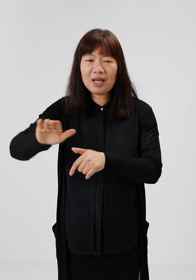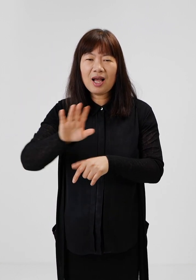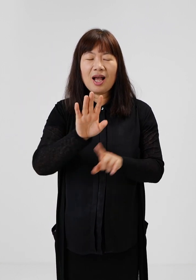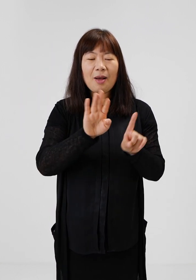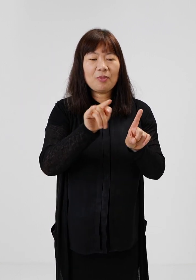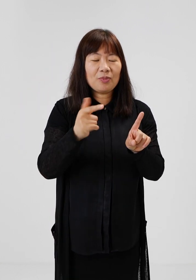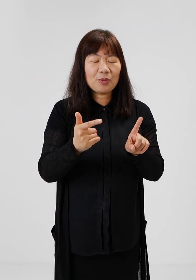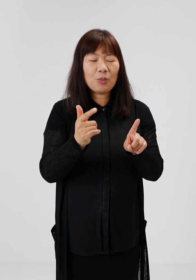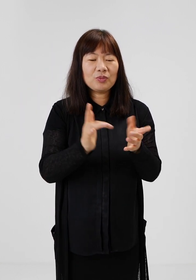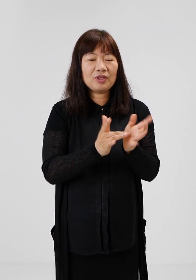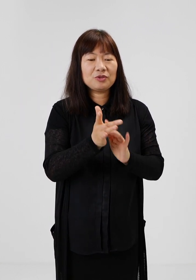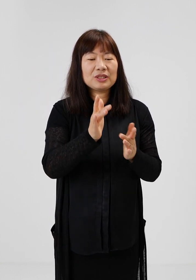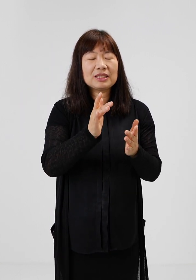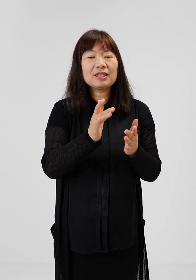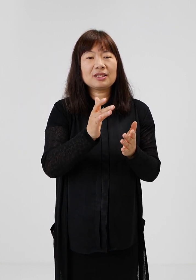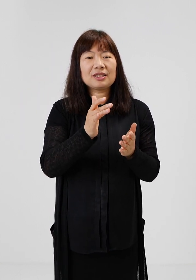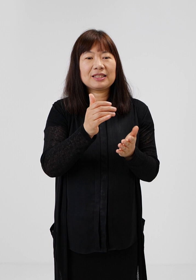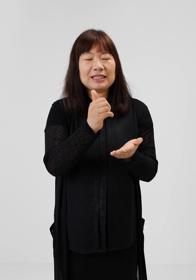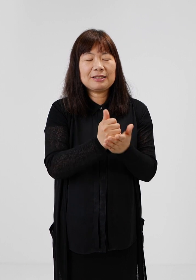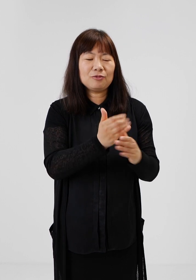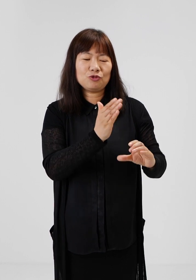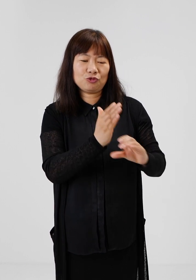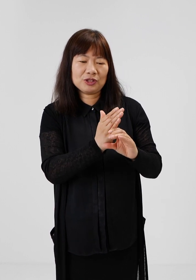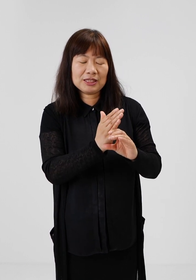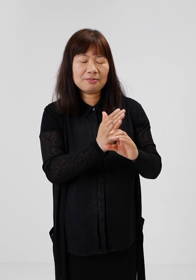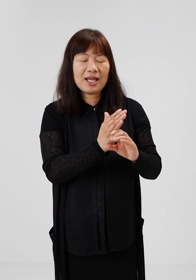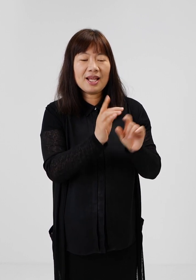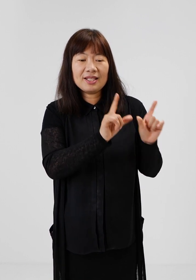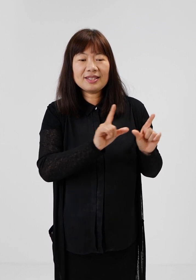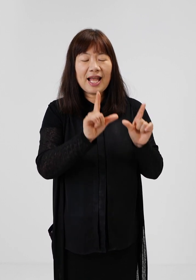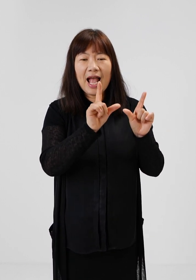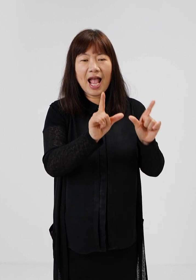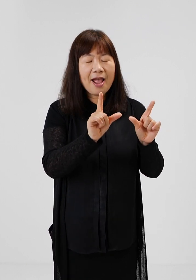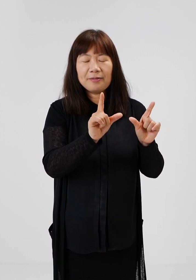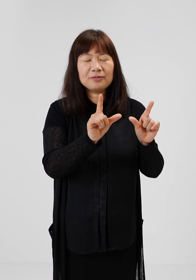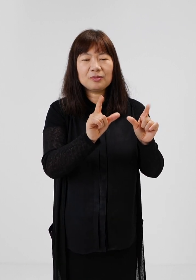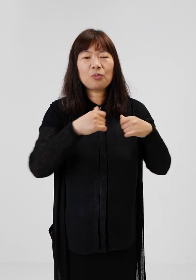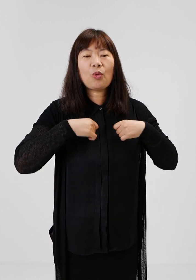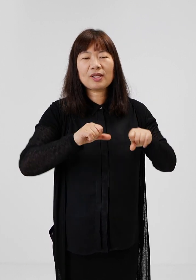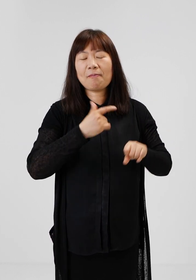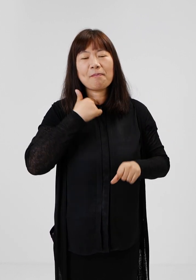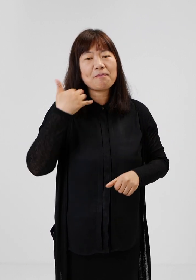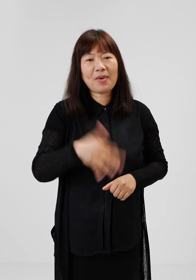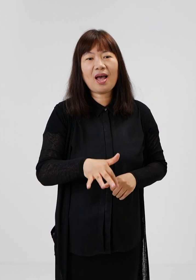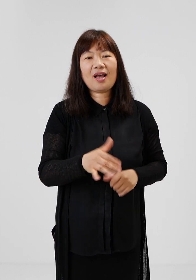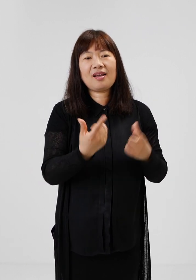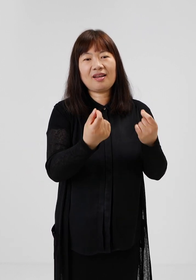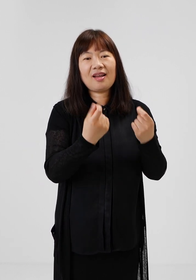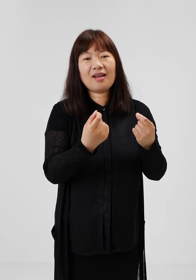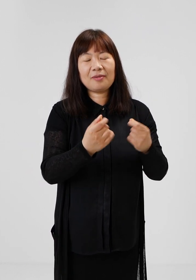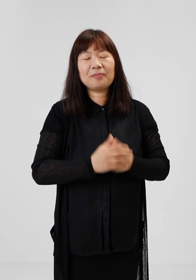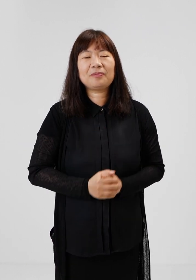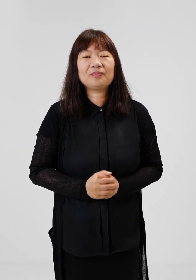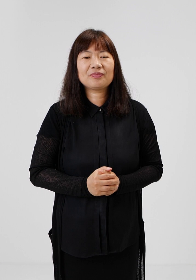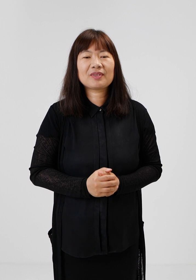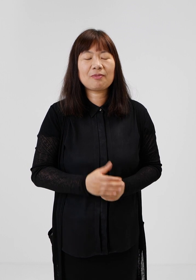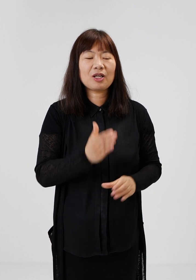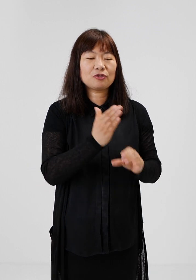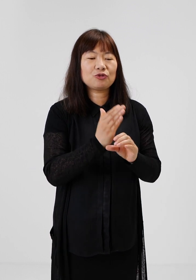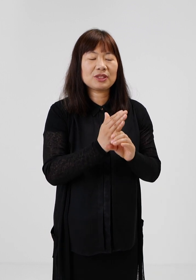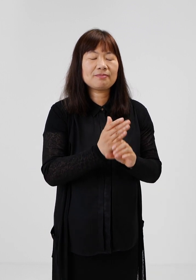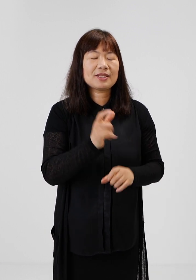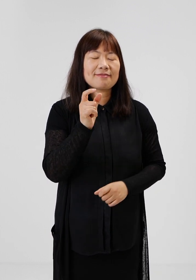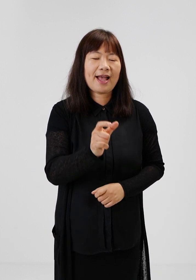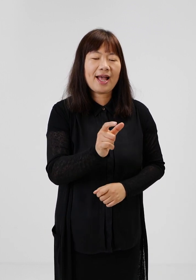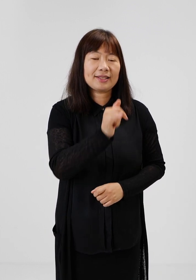적이 없었구나. 그걸 살라는 거예요. 제가 종종 여러분들에게 쓰는 표현 중에 이런 표현이 있죠.